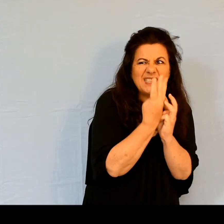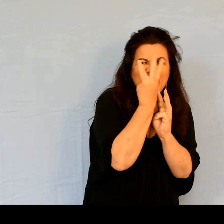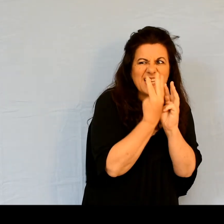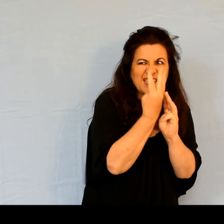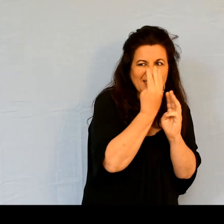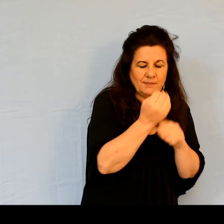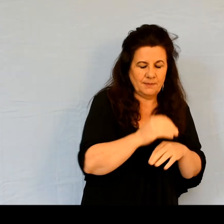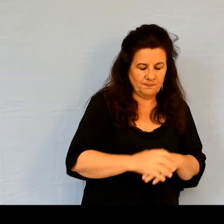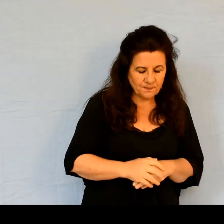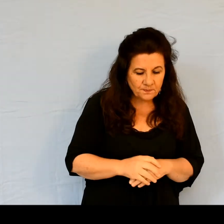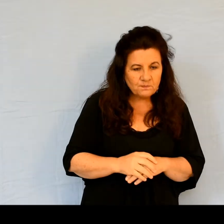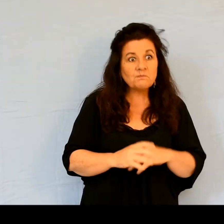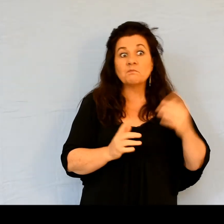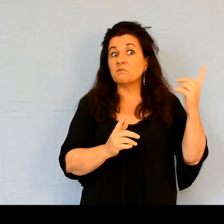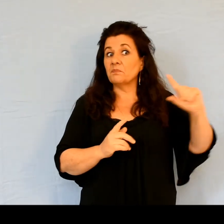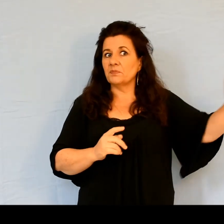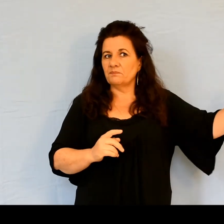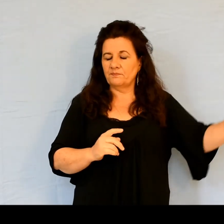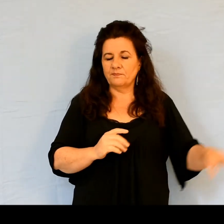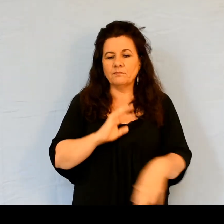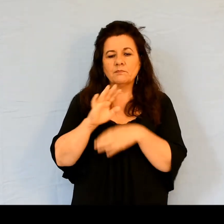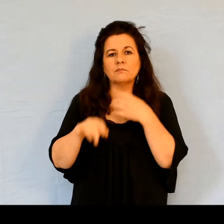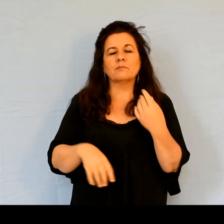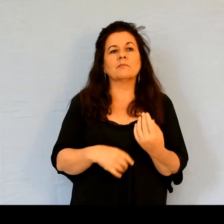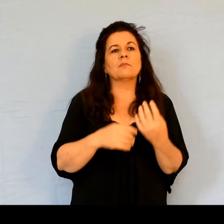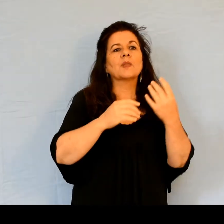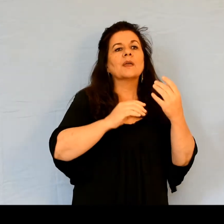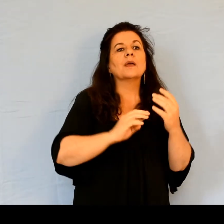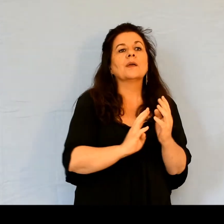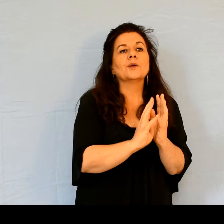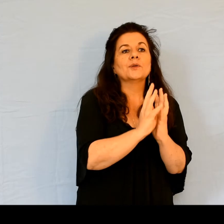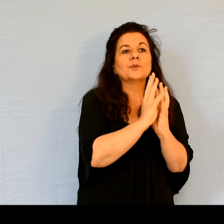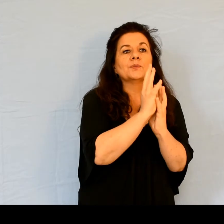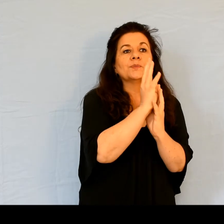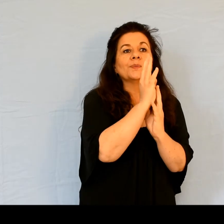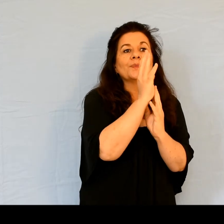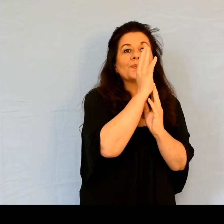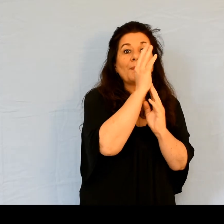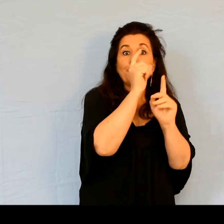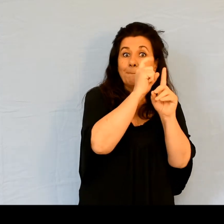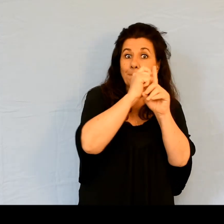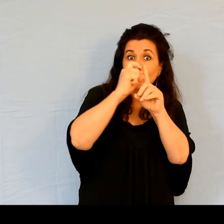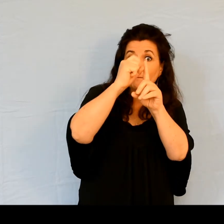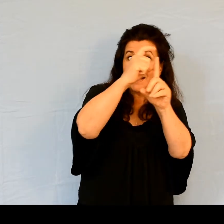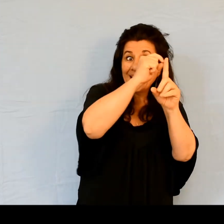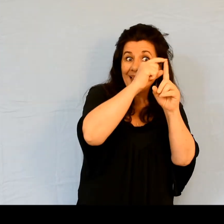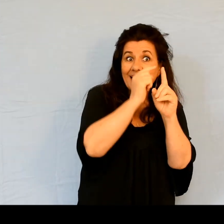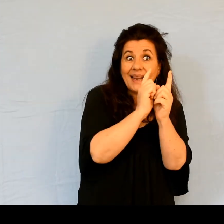et produisit l'épis, alors l'ivraie apparut aussi.